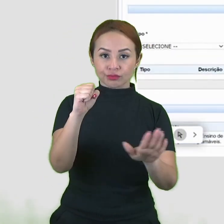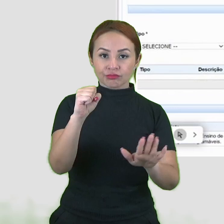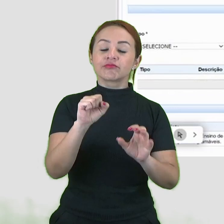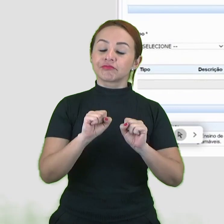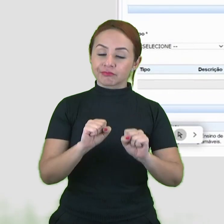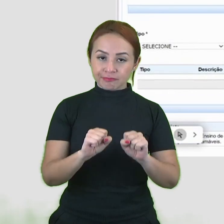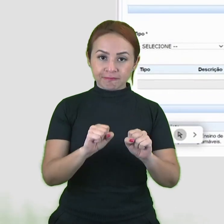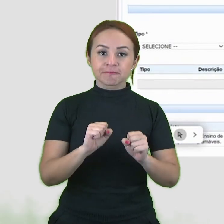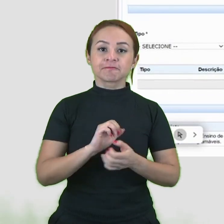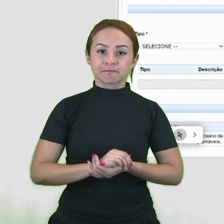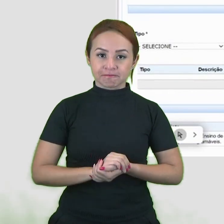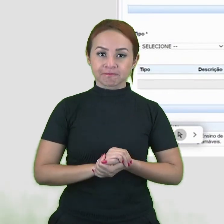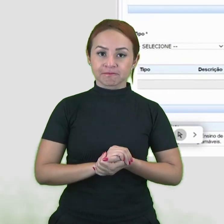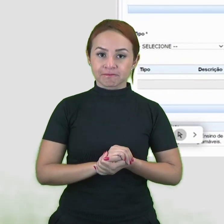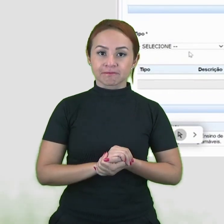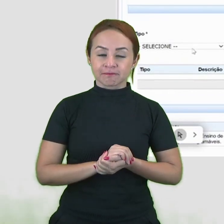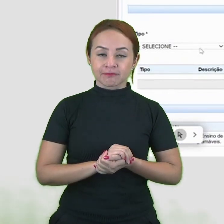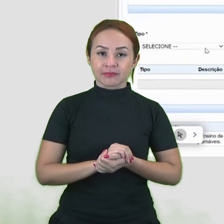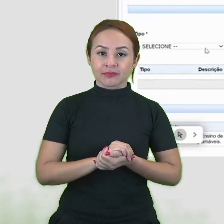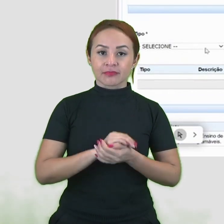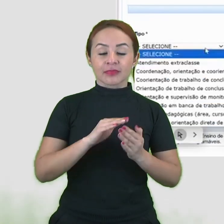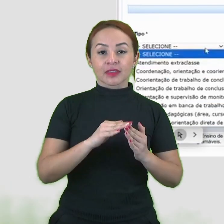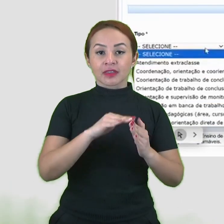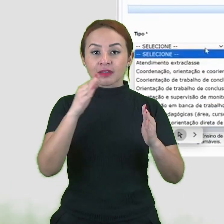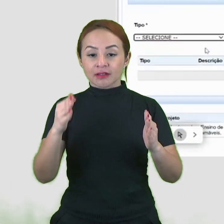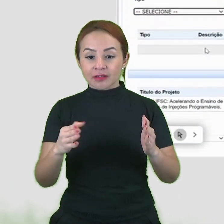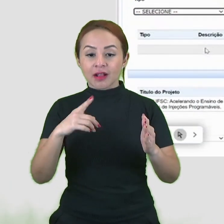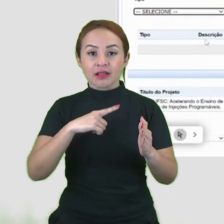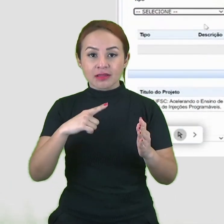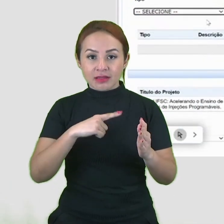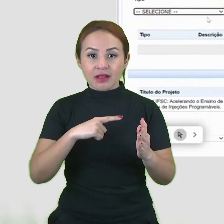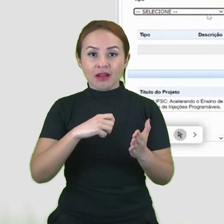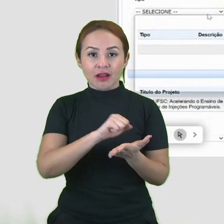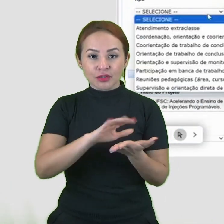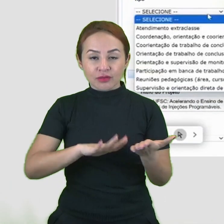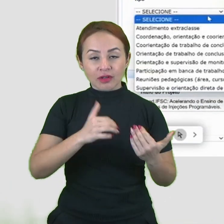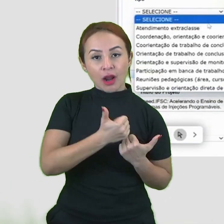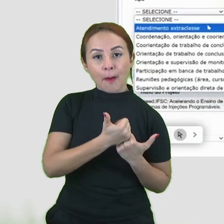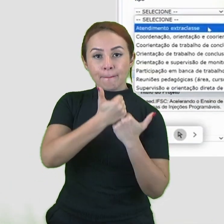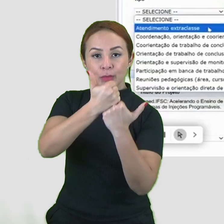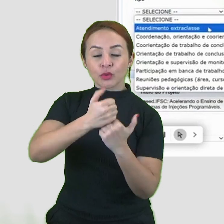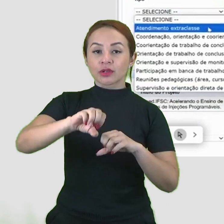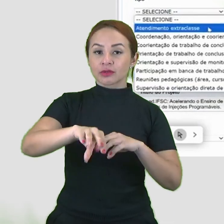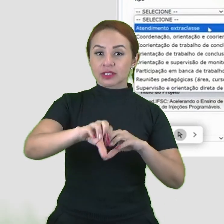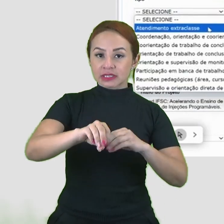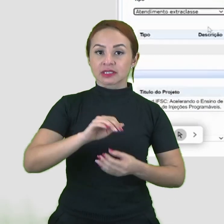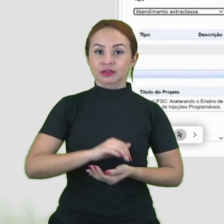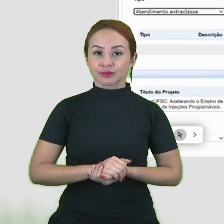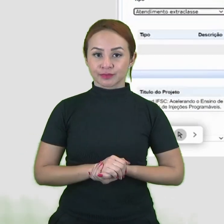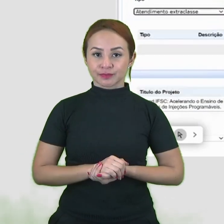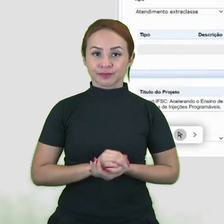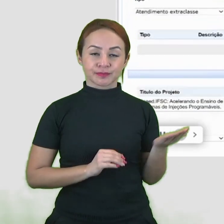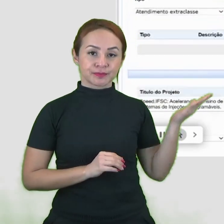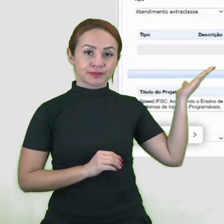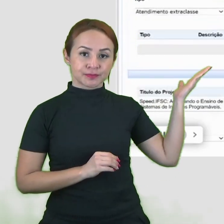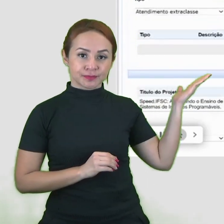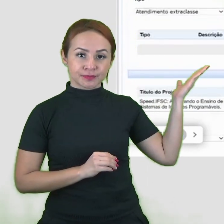Depois, nós temos as atividades de apoio ao ensino. Então, vamos selecionar aqui, por exemplo, o